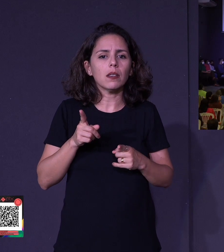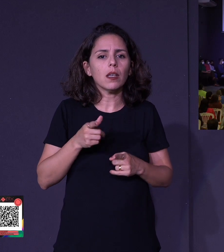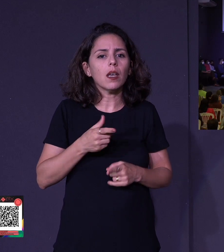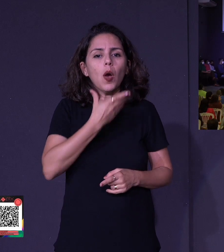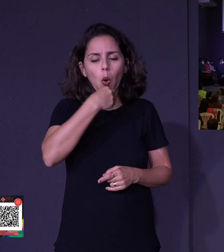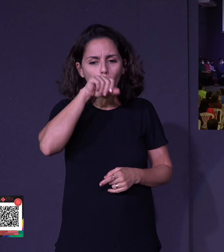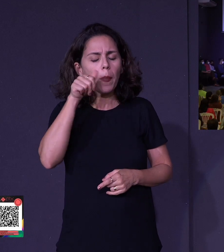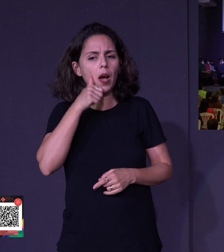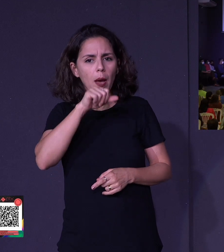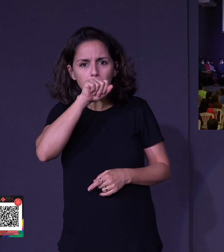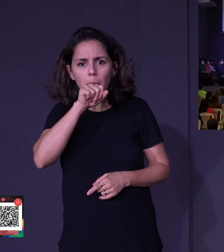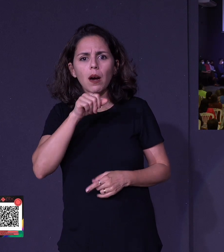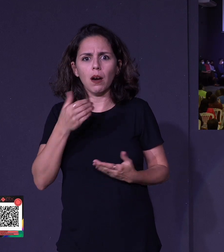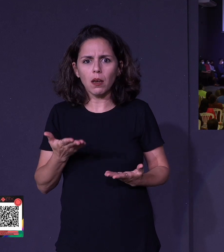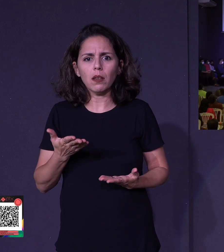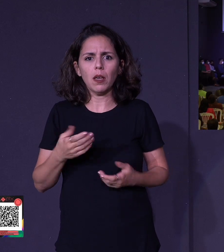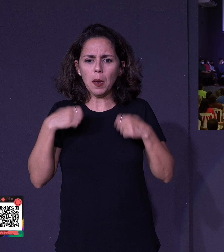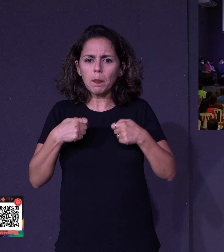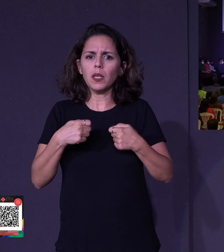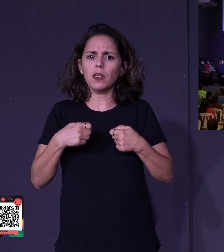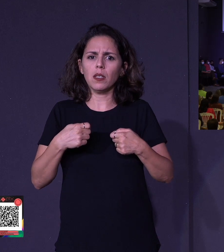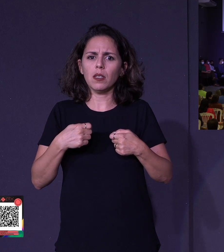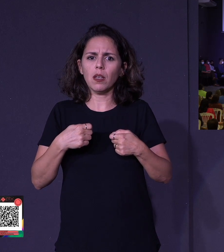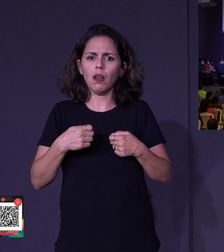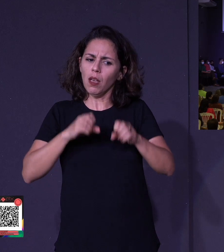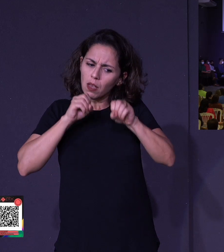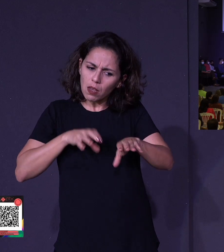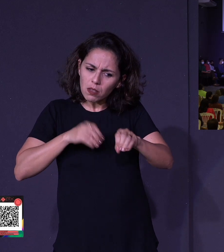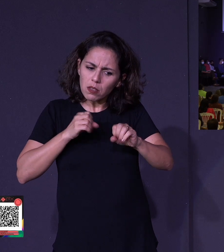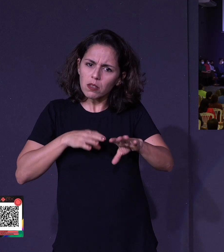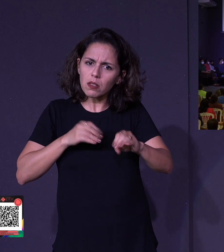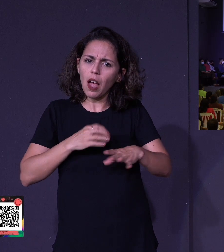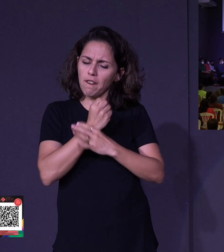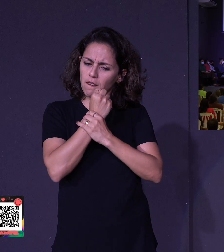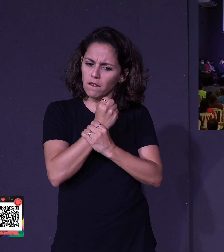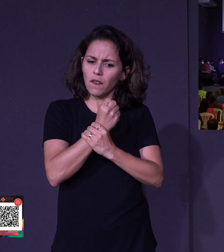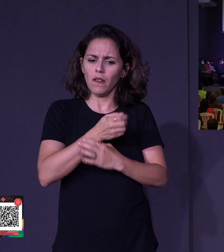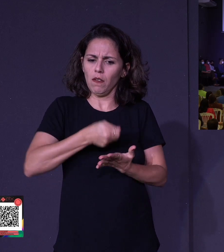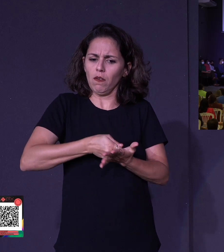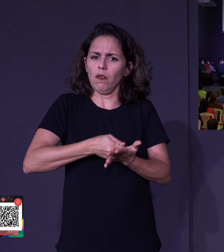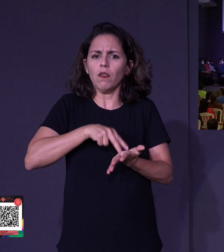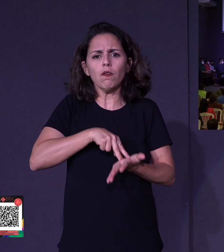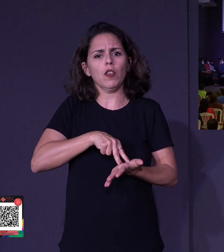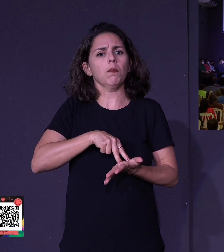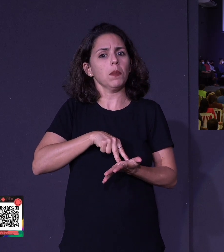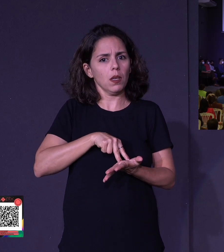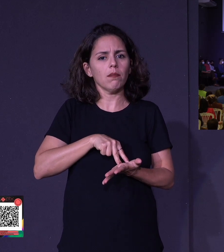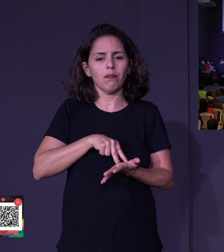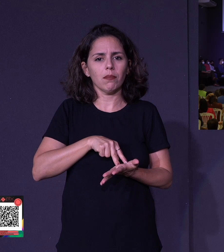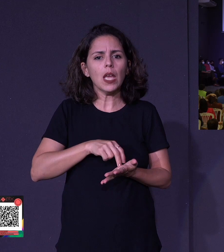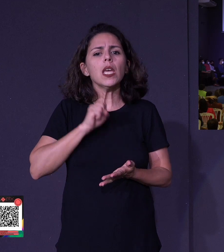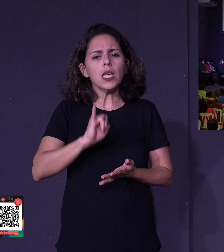Traumatiza, irmão? Corrija o seu filho, já li para você. E ele te dará paz. Sabe por quê? Porque a disciplina vai ensinar